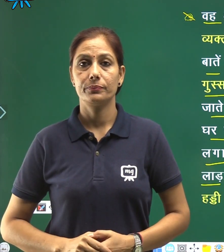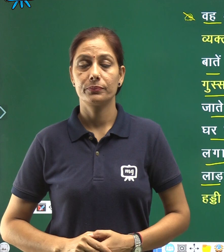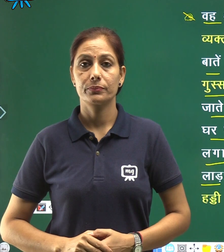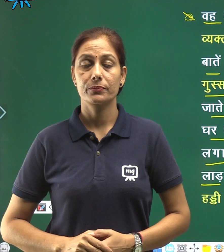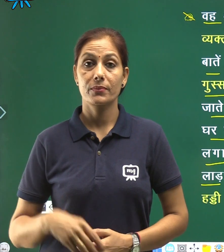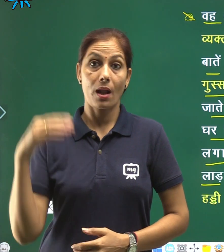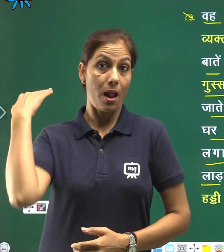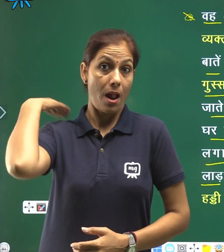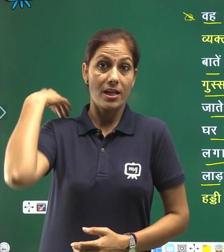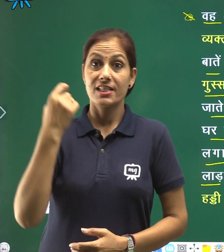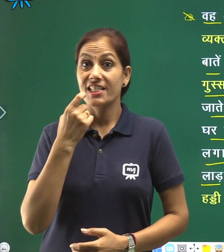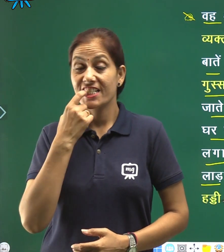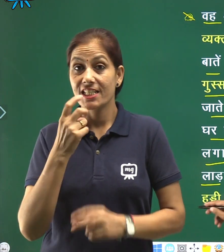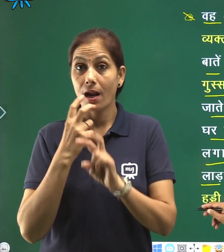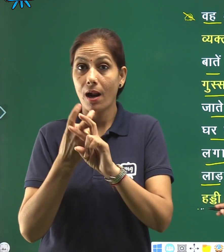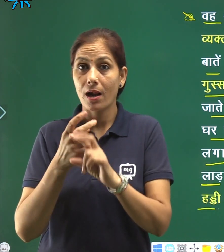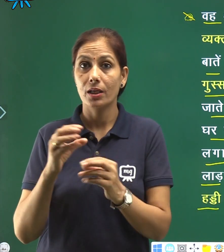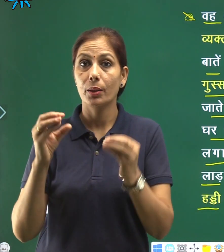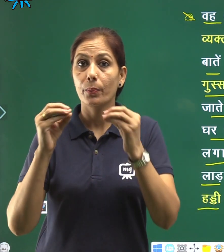रीढ़ की हड्डी